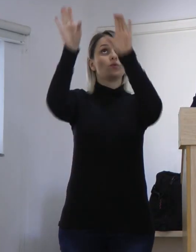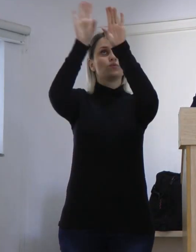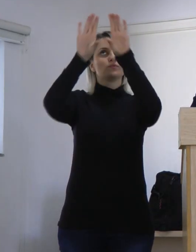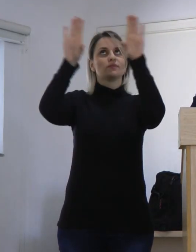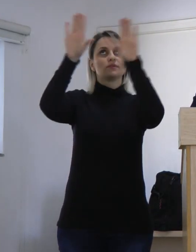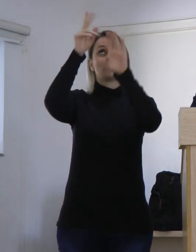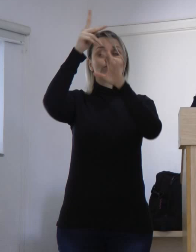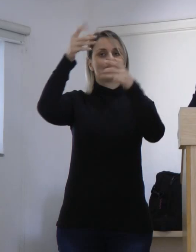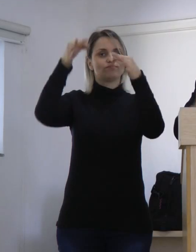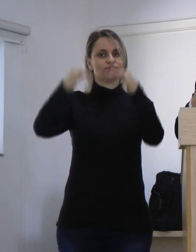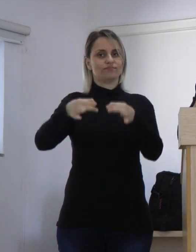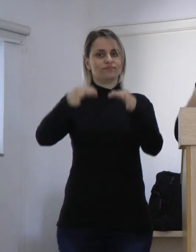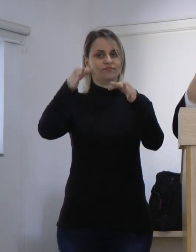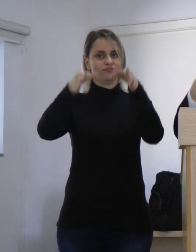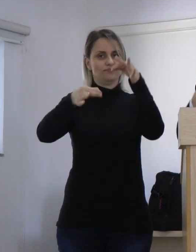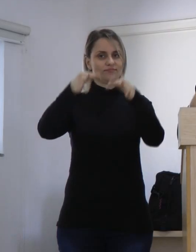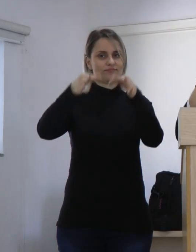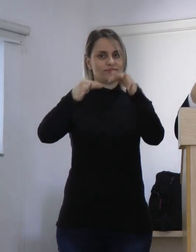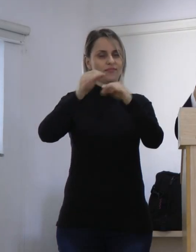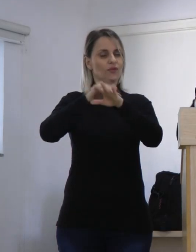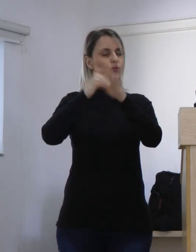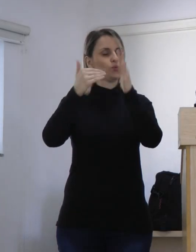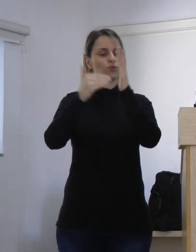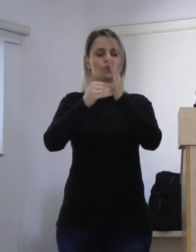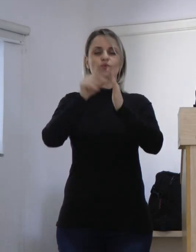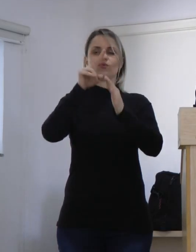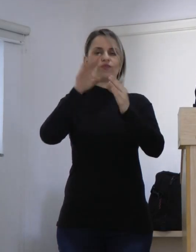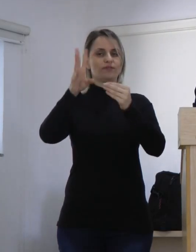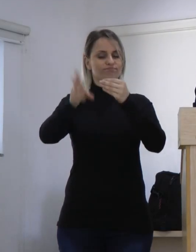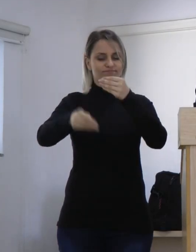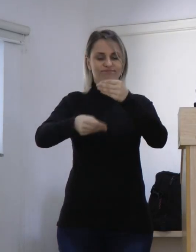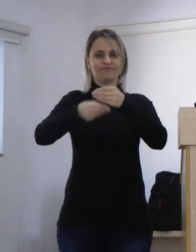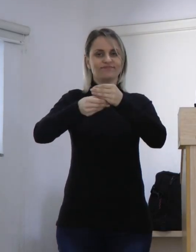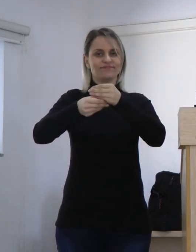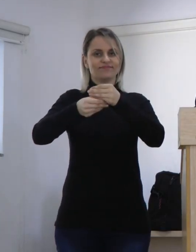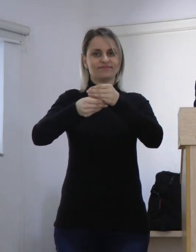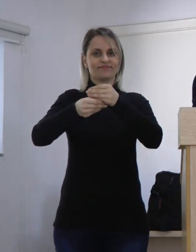justiça, e tudo mais nos será acrescentado.